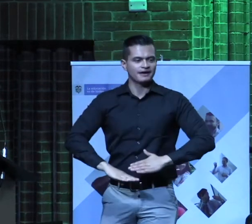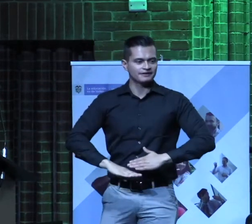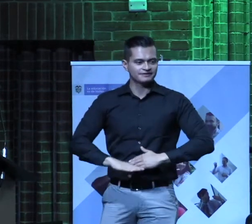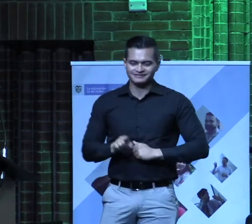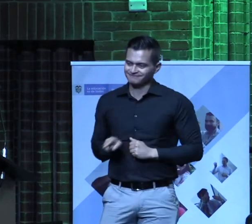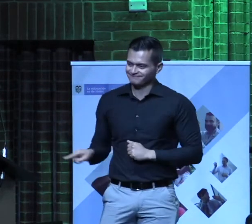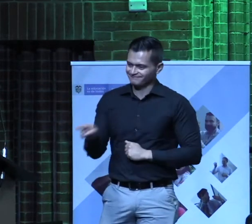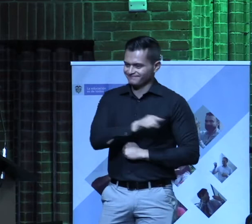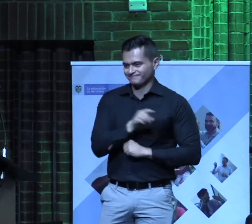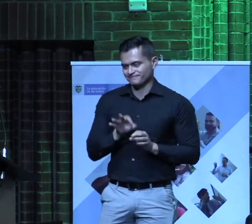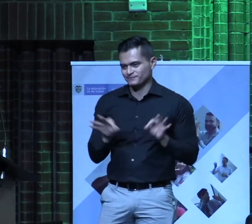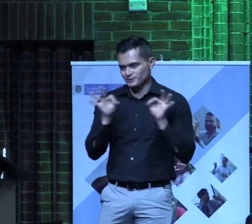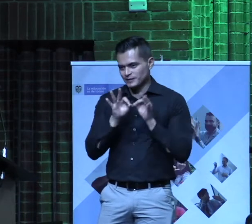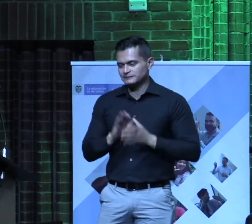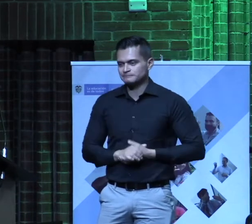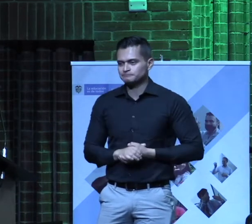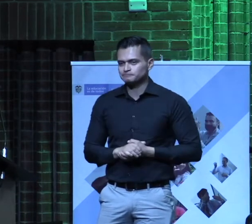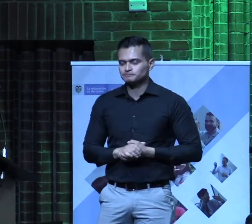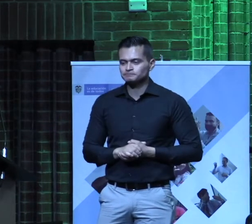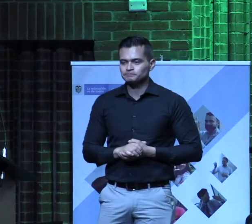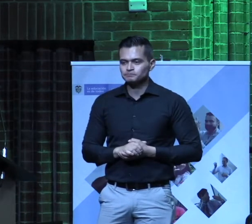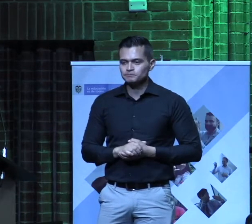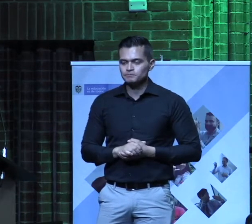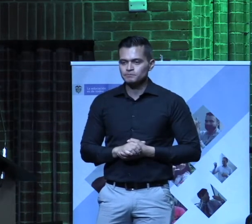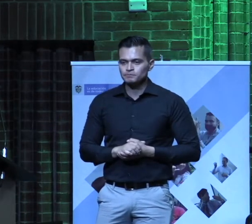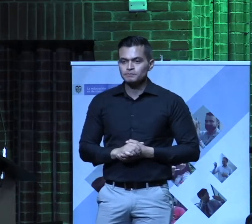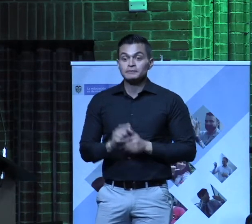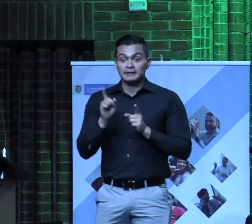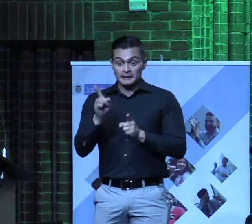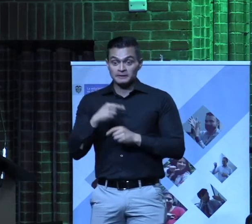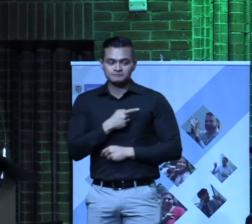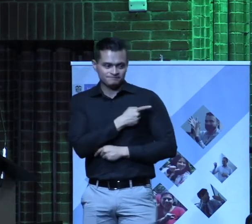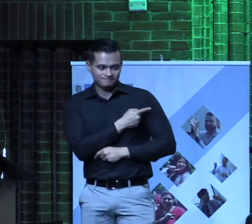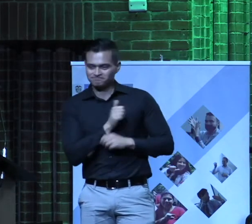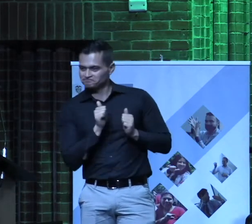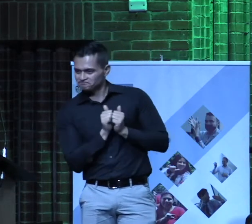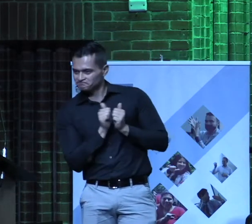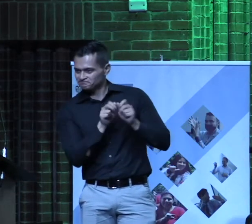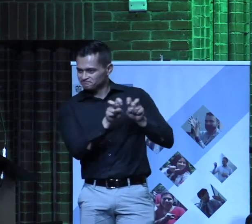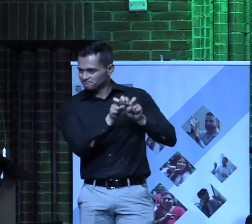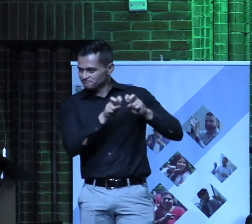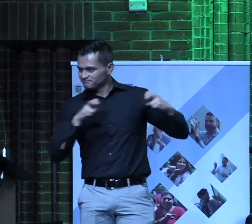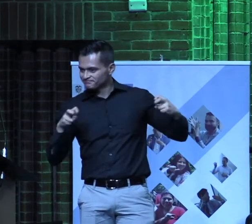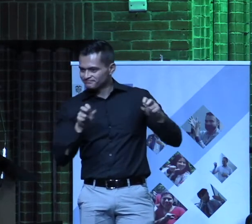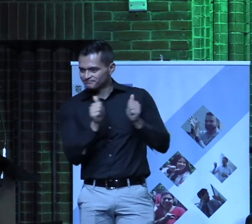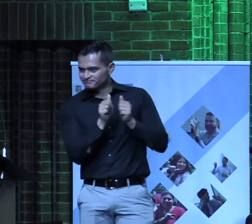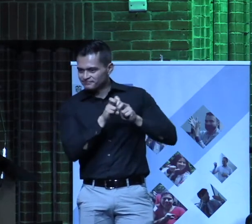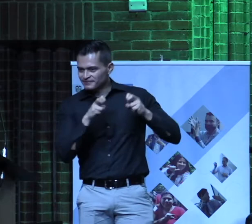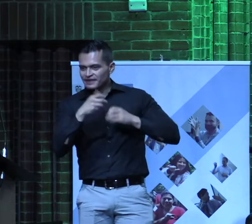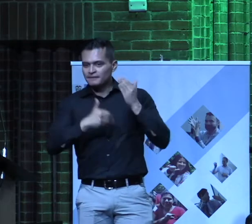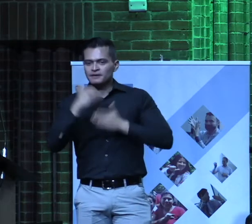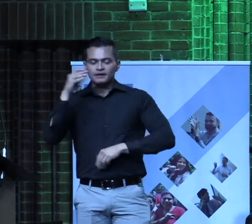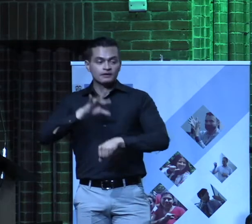adecuada. En ese sentido, nos acompañan nuestros panelistas y quisiera iniciar con el doctor José Luis